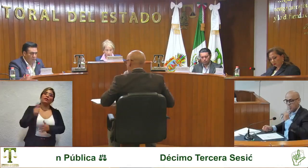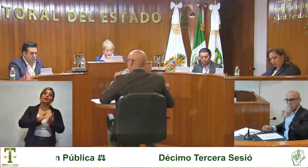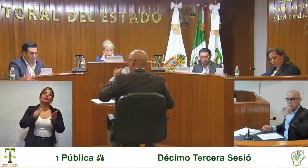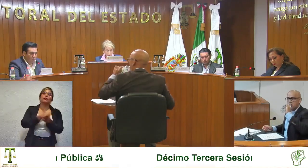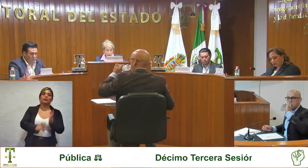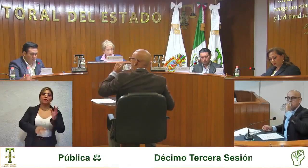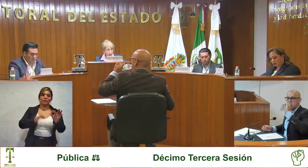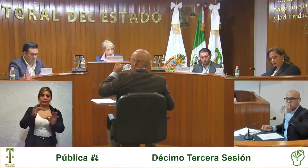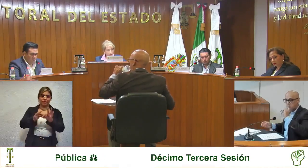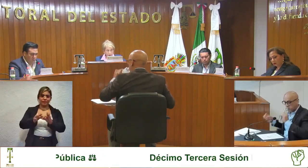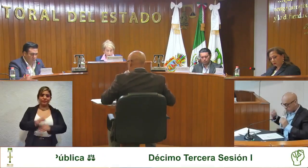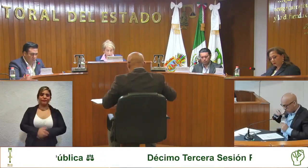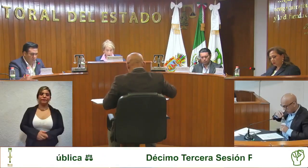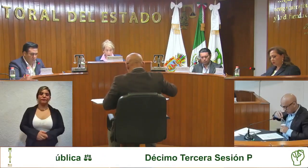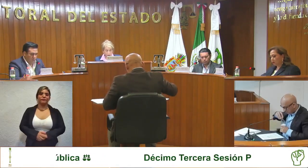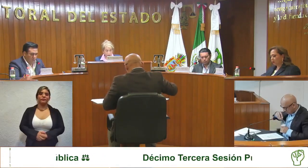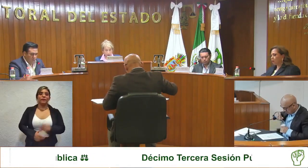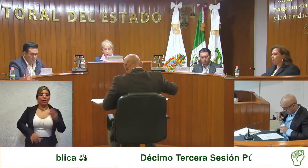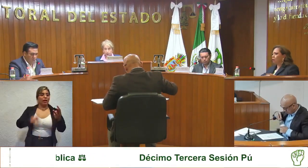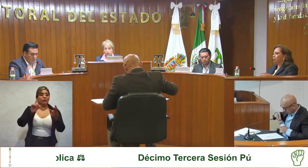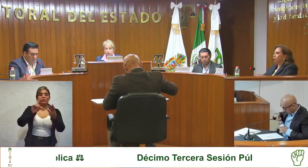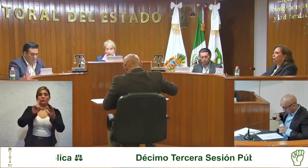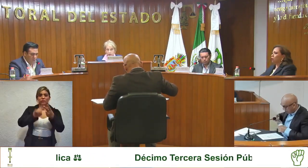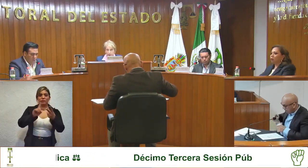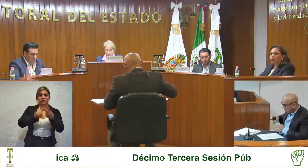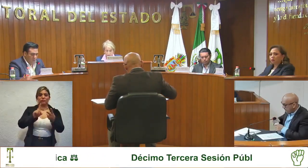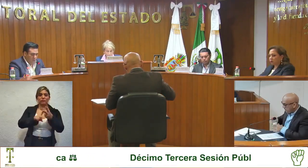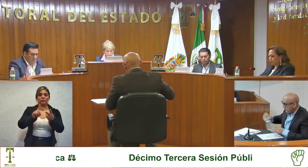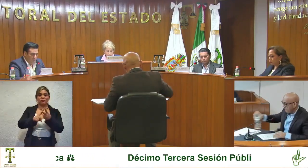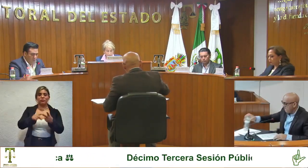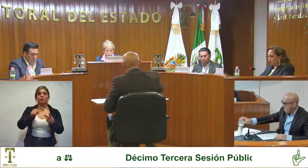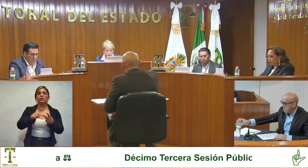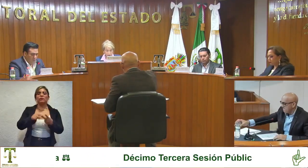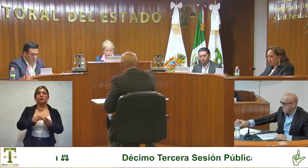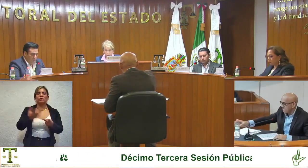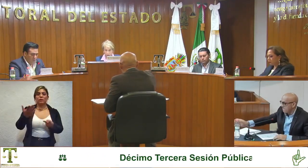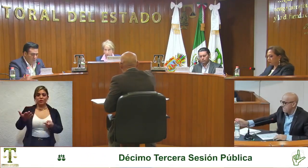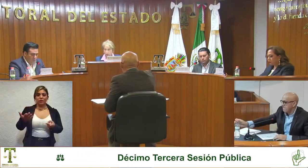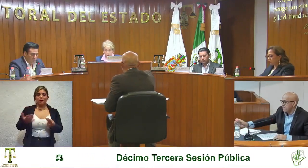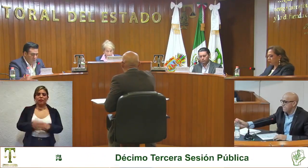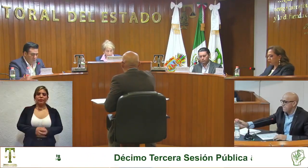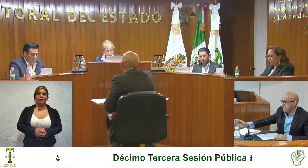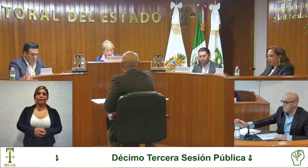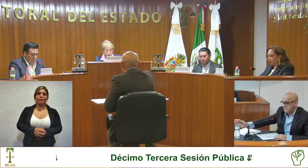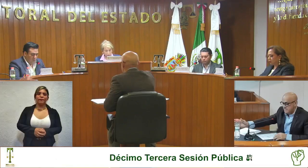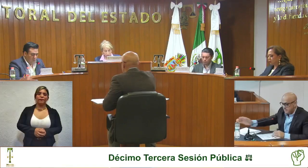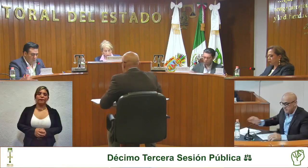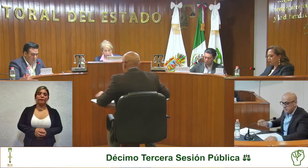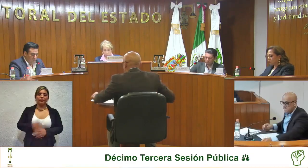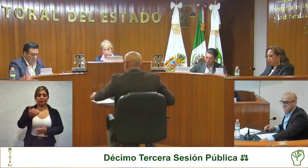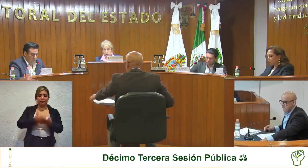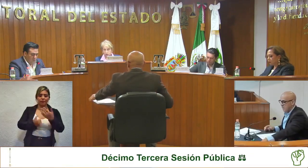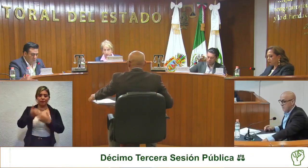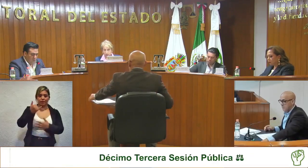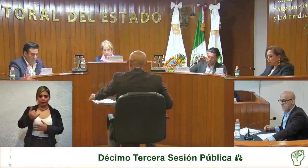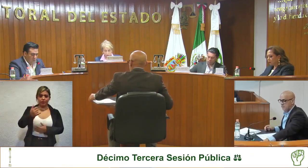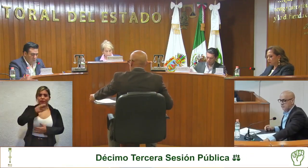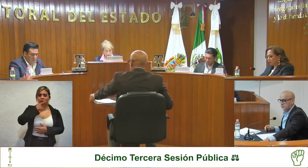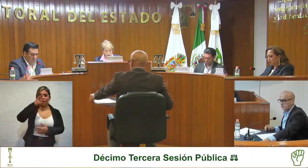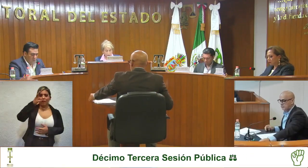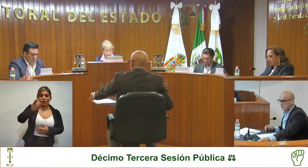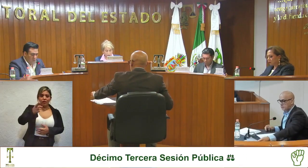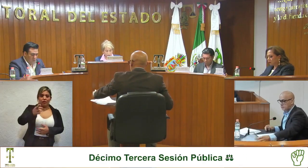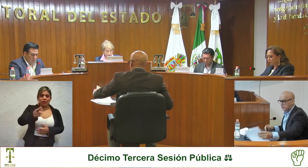derecho corresponda. El segundo asunto listado para analizar y resolver en la presente sesión se trata del proyecto de resolución relativo